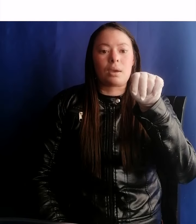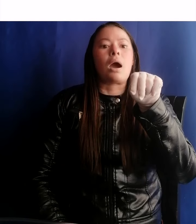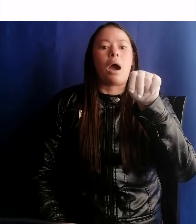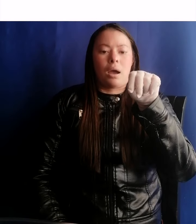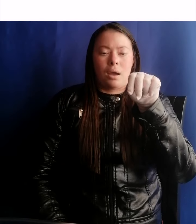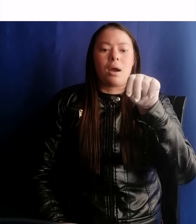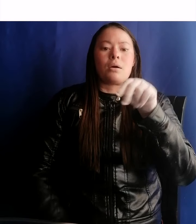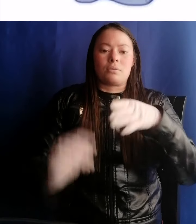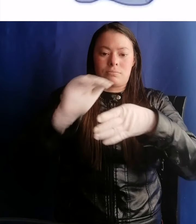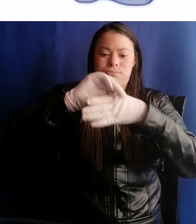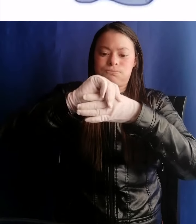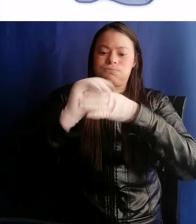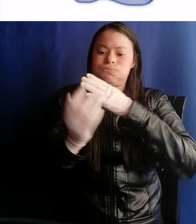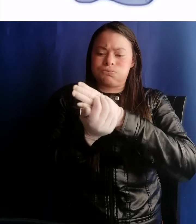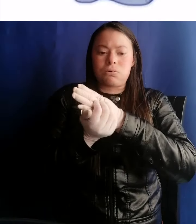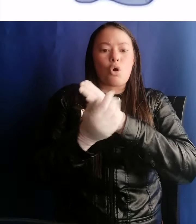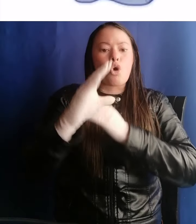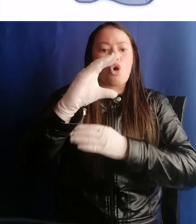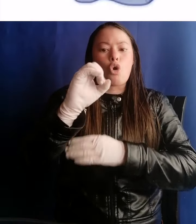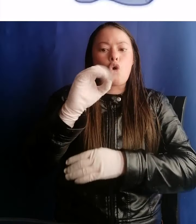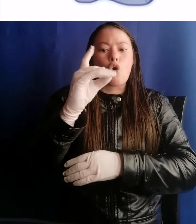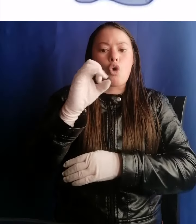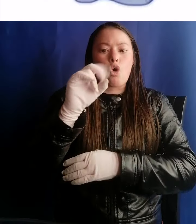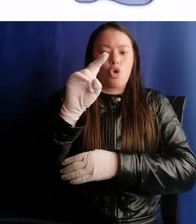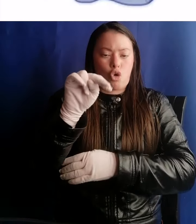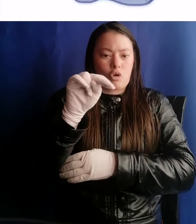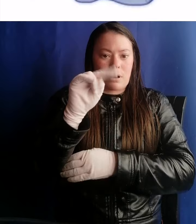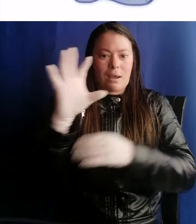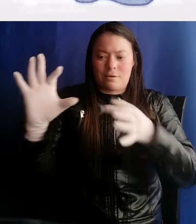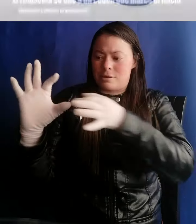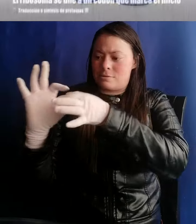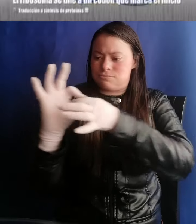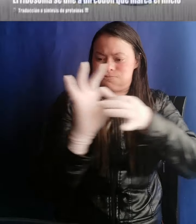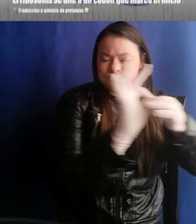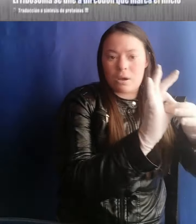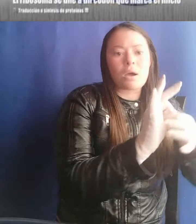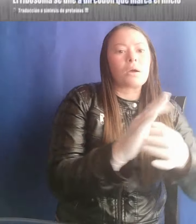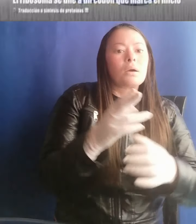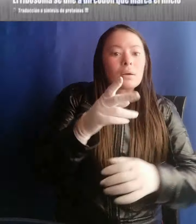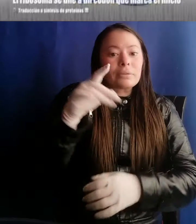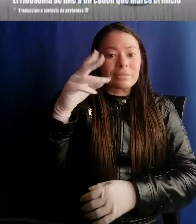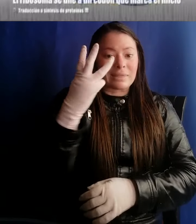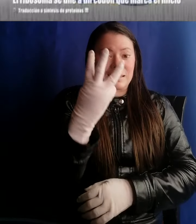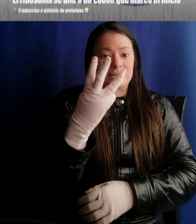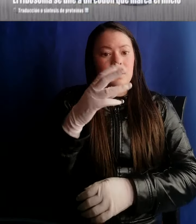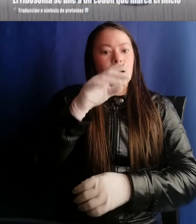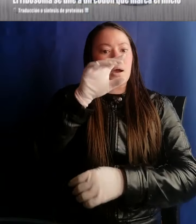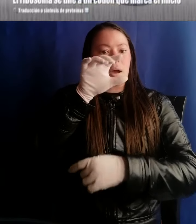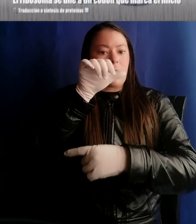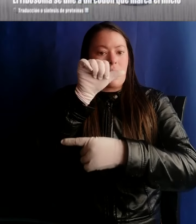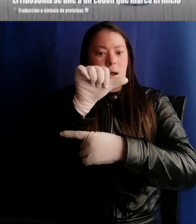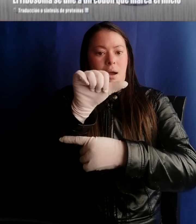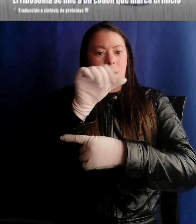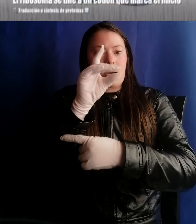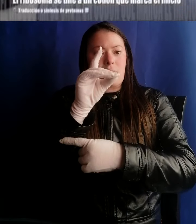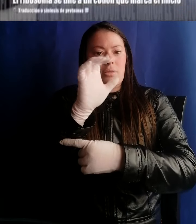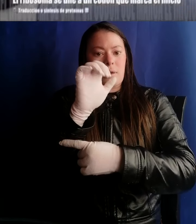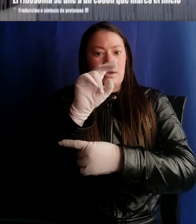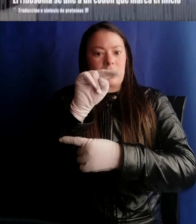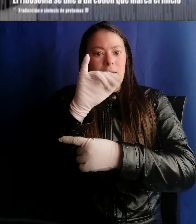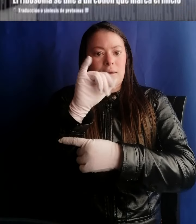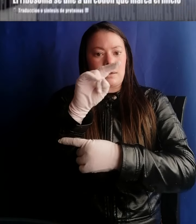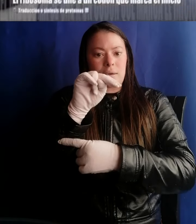traducción se inicia con la unión del ARN mensajero al ribosoma a partir de un triplete o codón de iniciación que usualmente